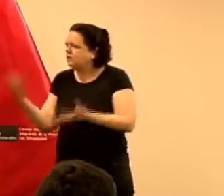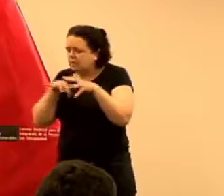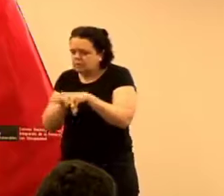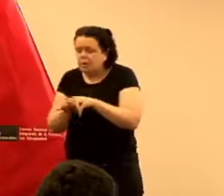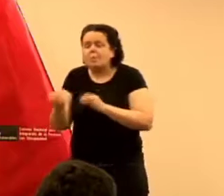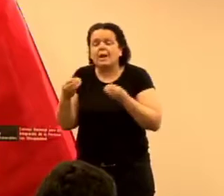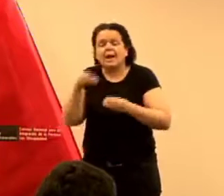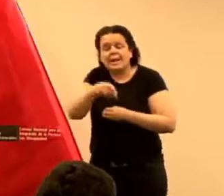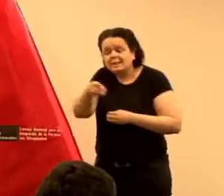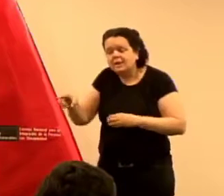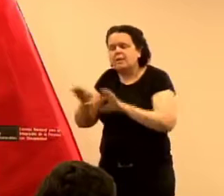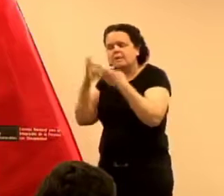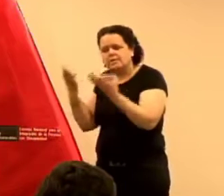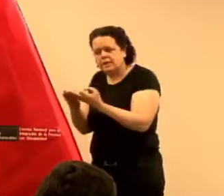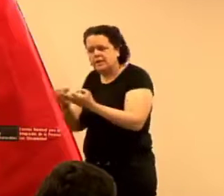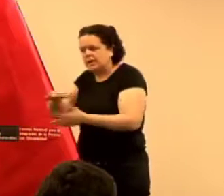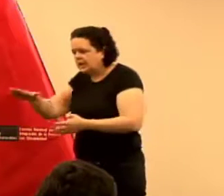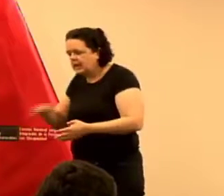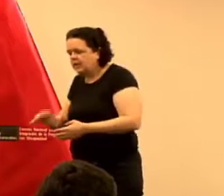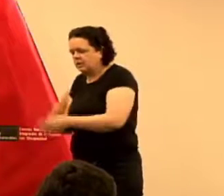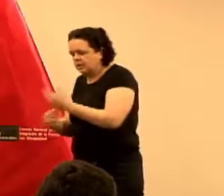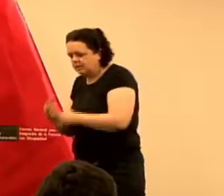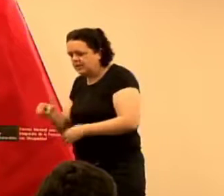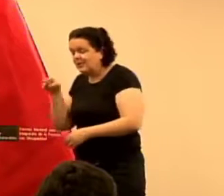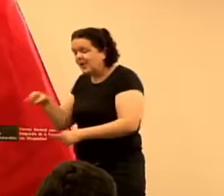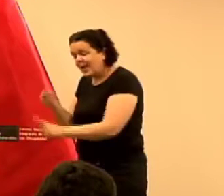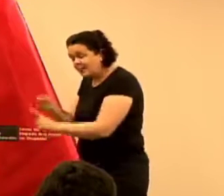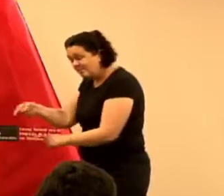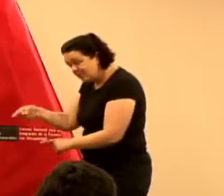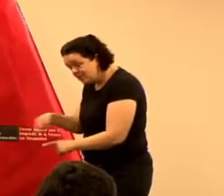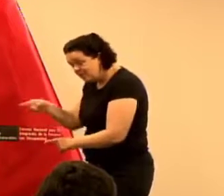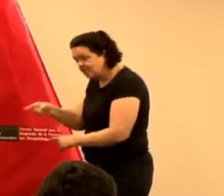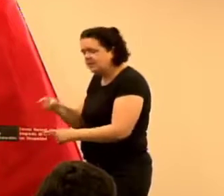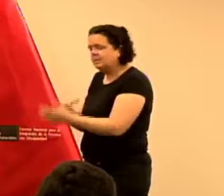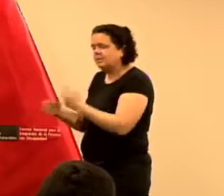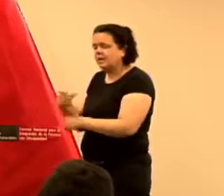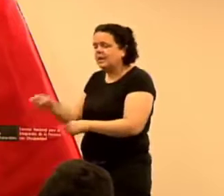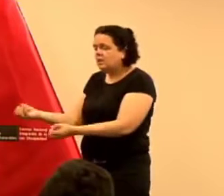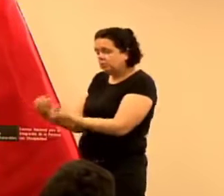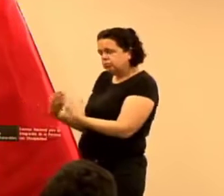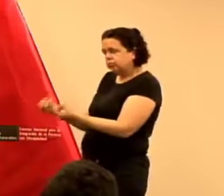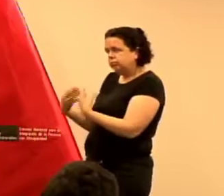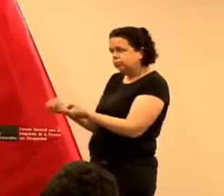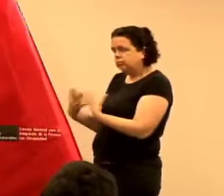porque son las familias de los niños con discapacidad, son los mismos niños con discapacidad que pueden darnos